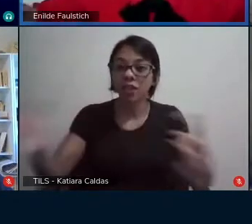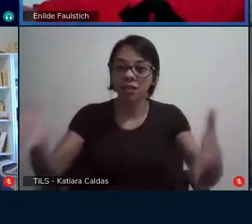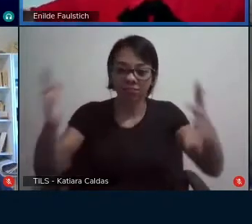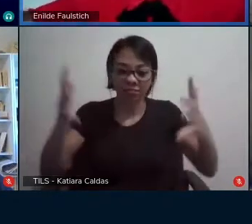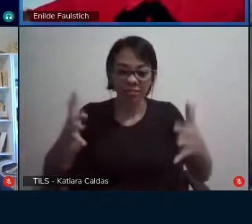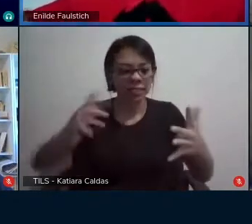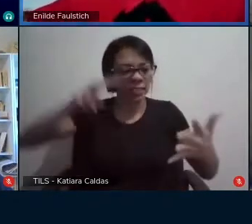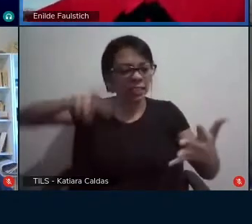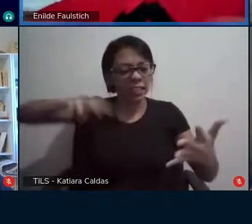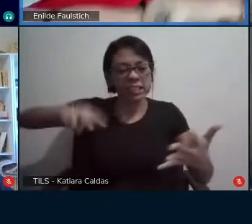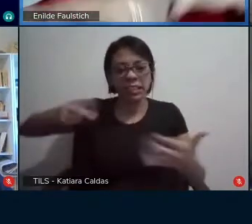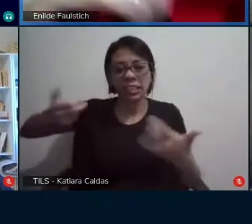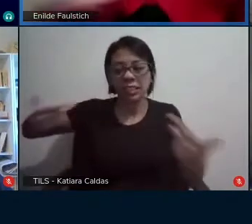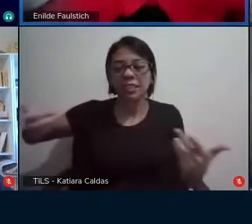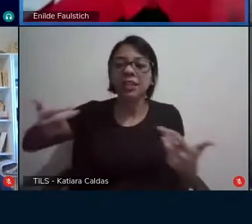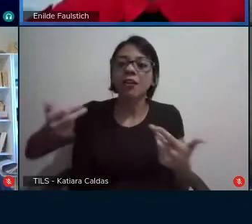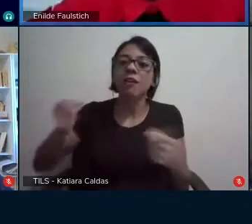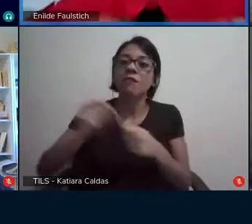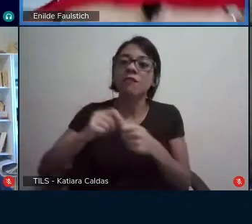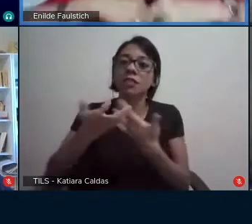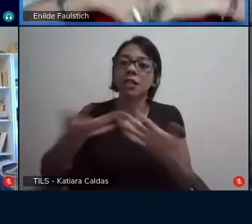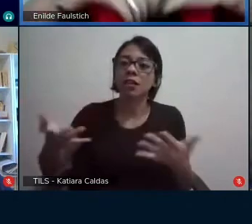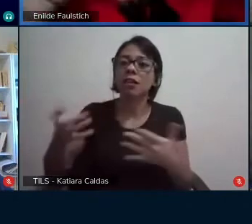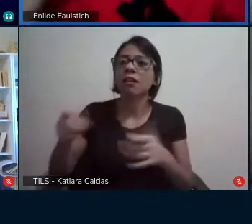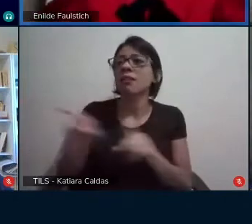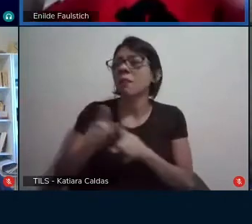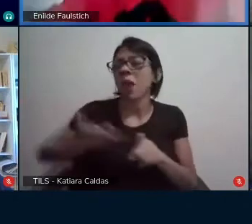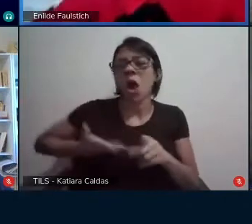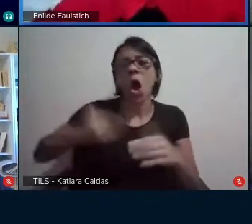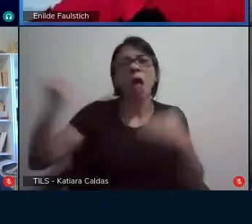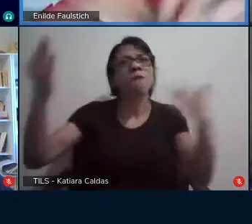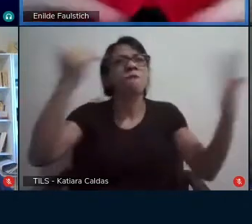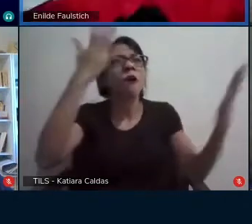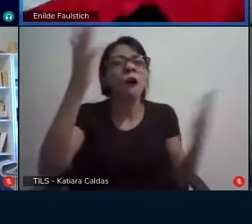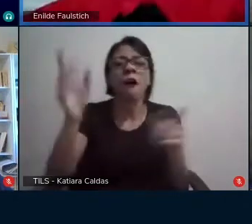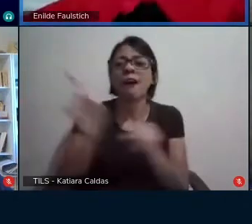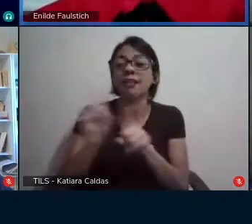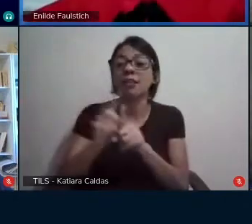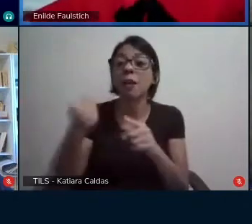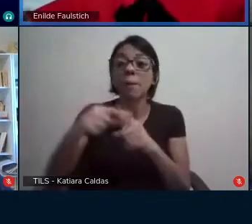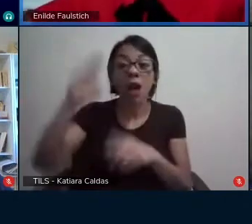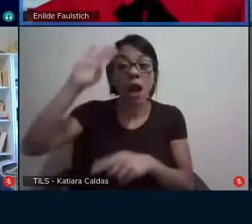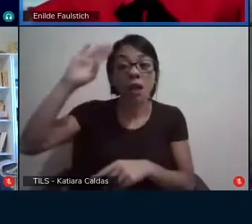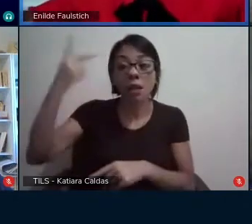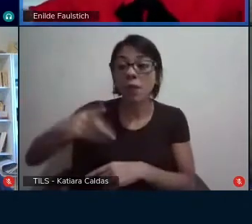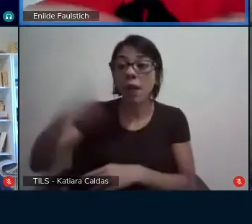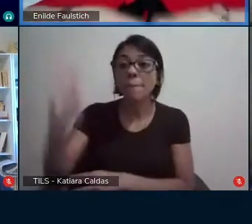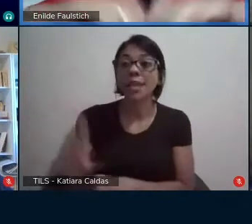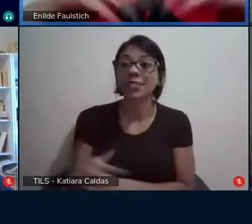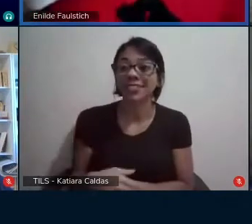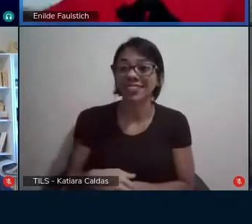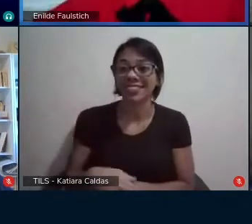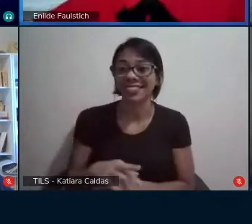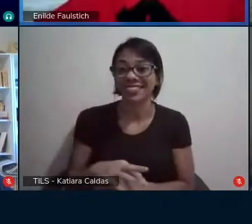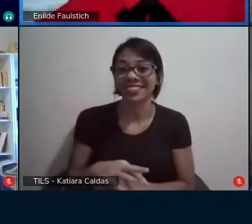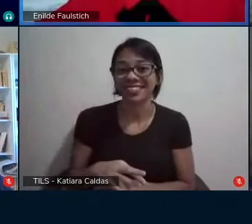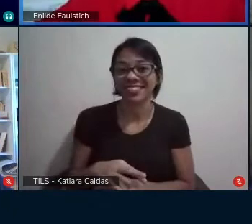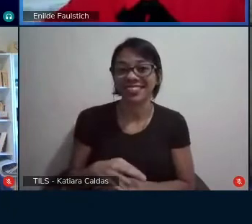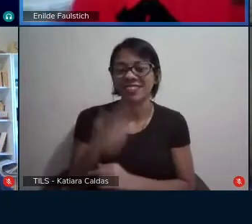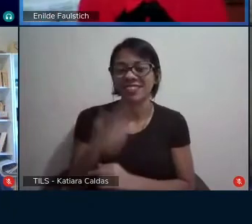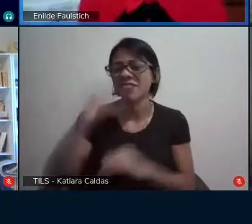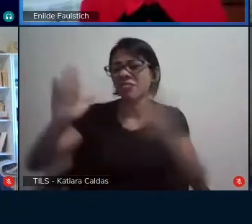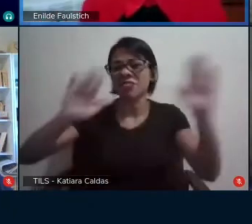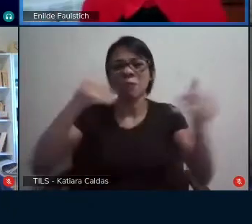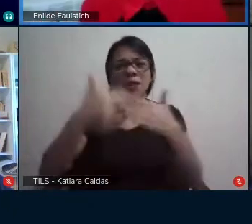grande. Não tem nem mesmo as colegas de fora, porque a academia é brasileira, não é uma academia. Nós vamos chamar gente de todos